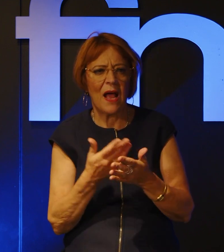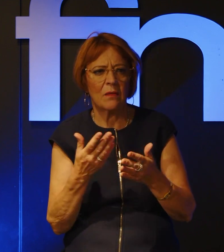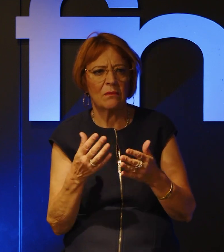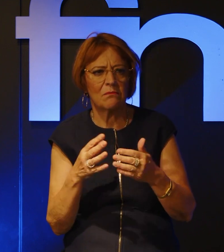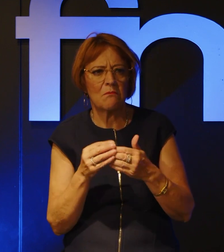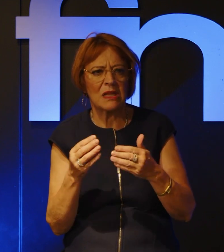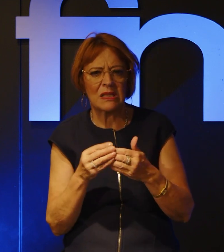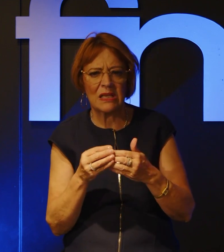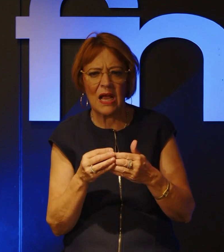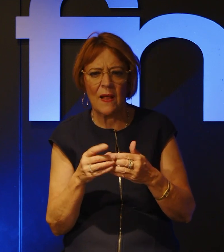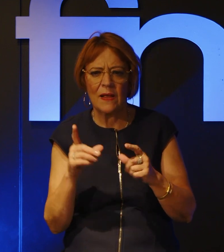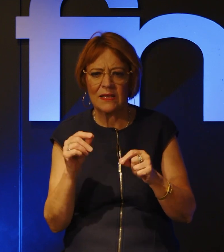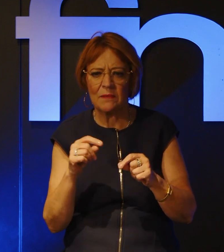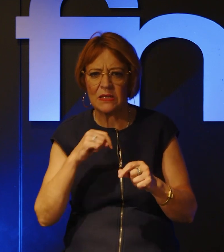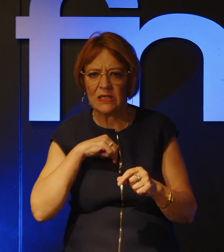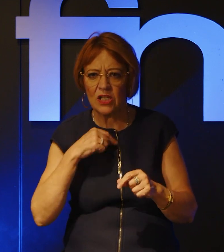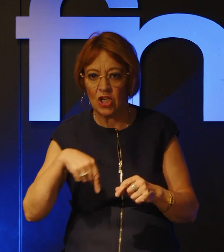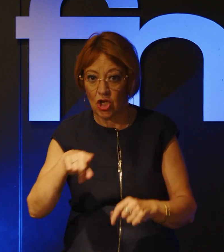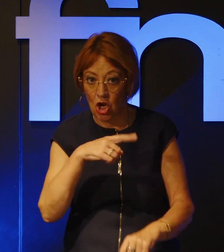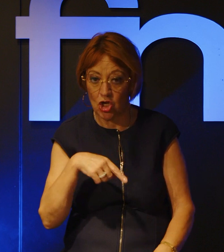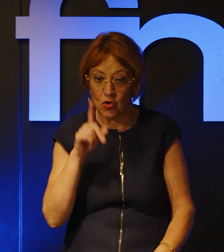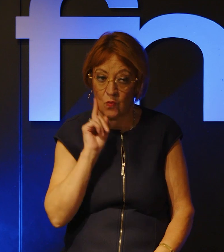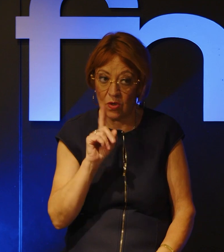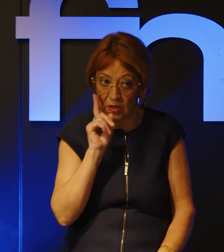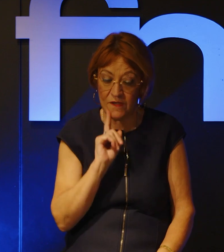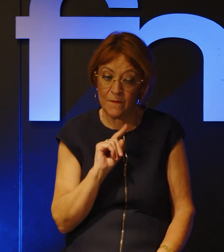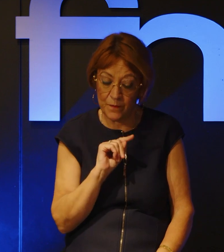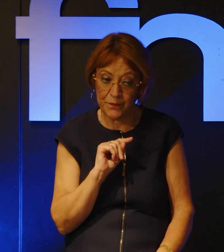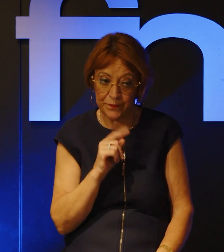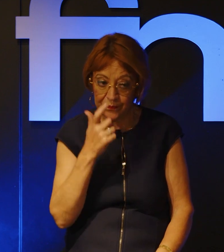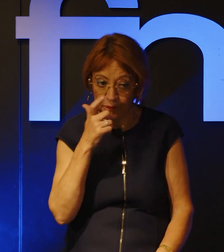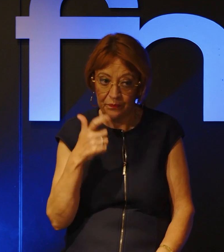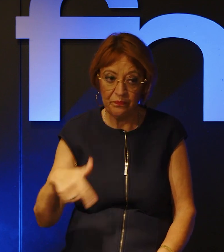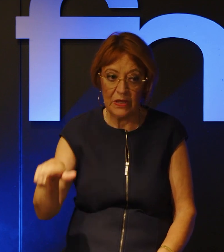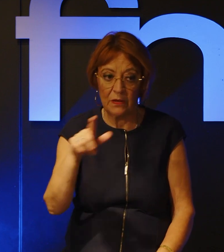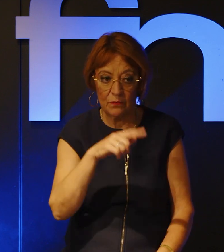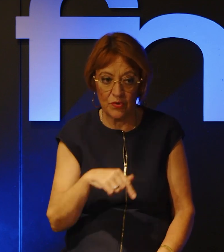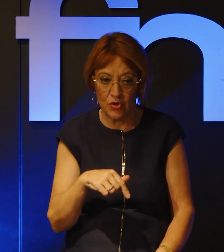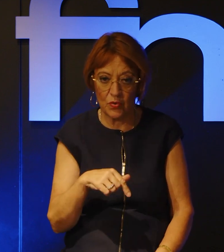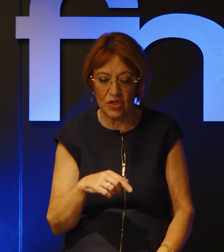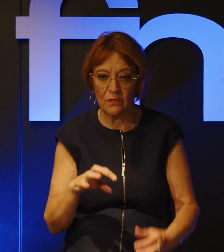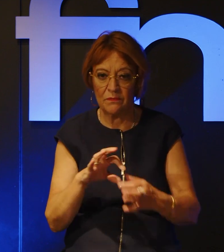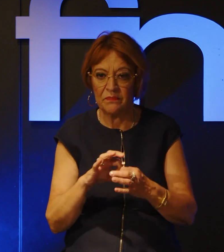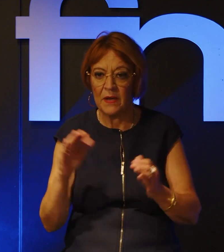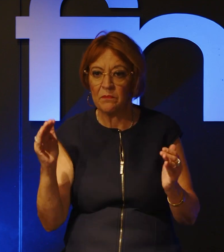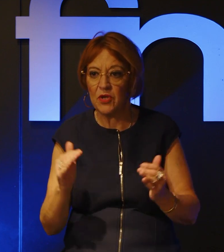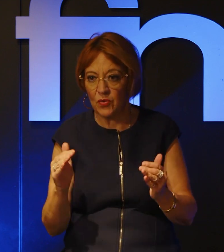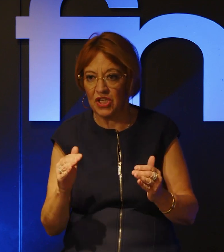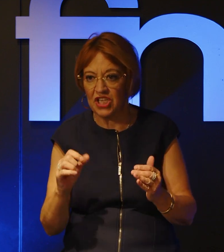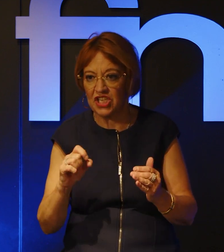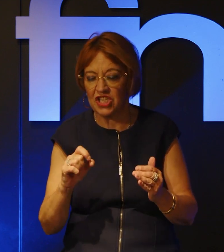também é internalizada portanto também nós e mulheres e pessoas particularmente pessoas pertencentes a minorias de género